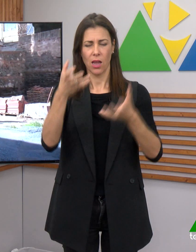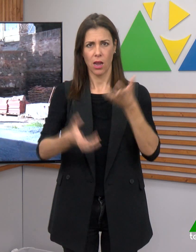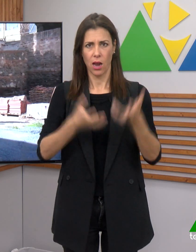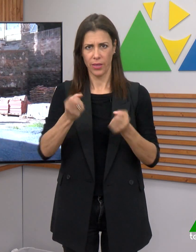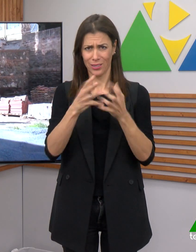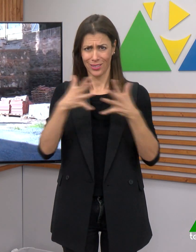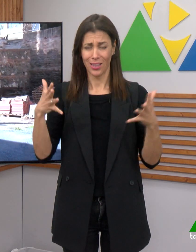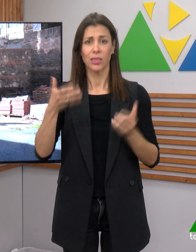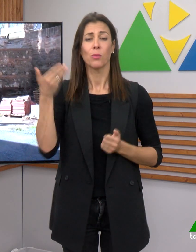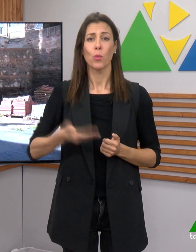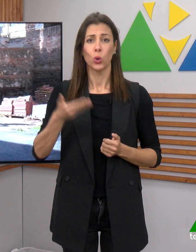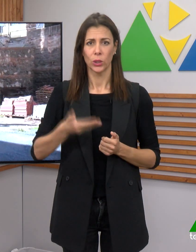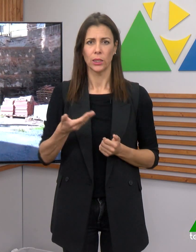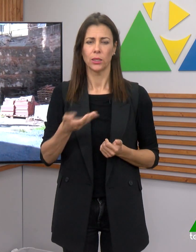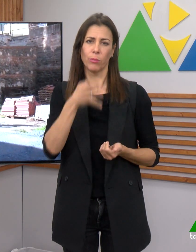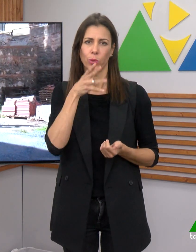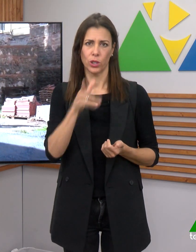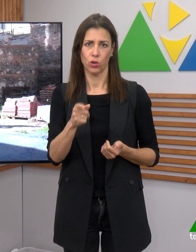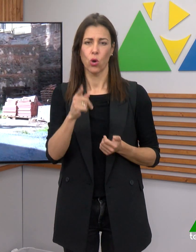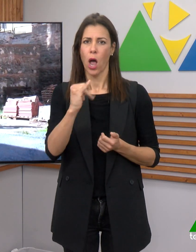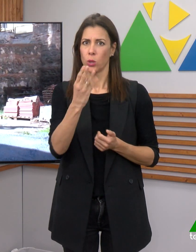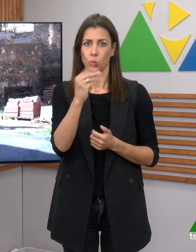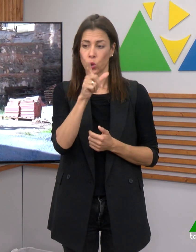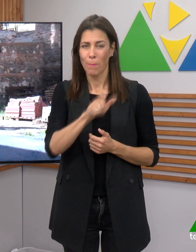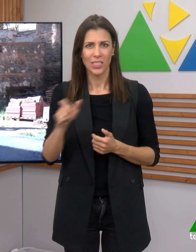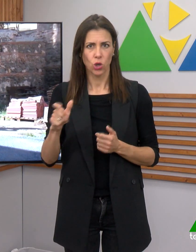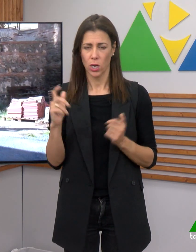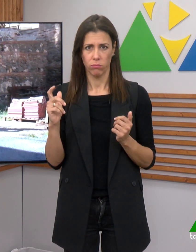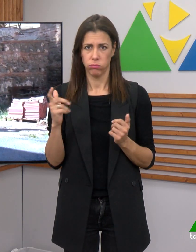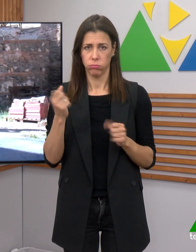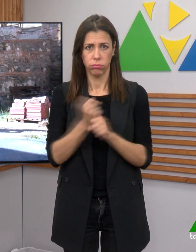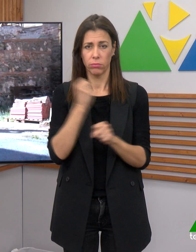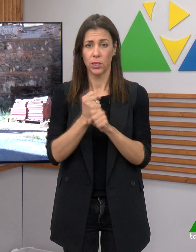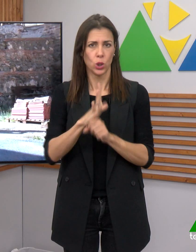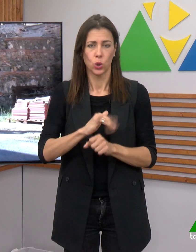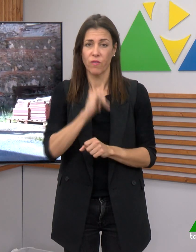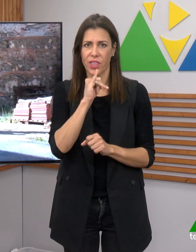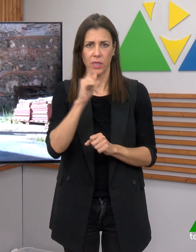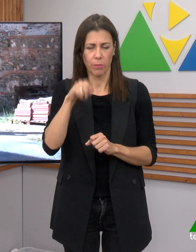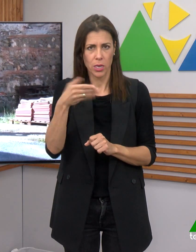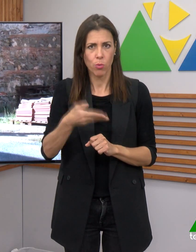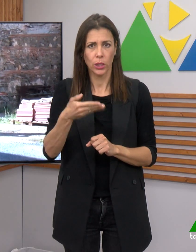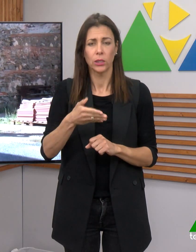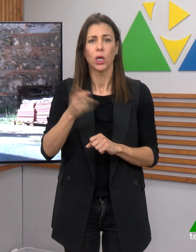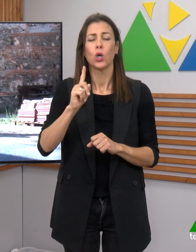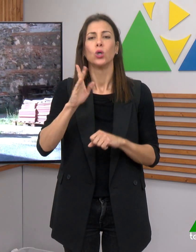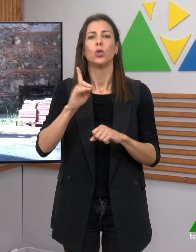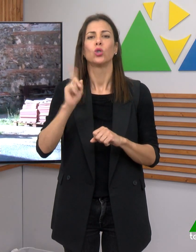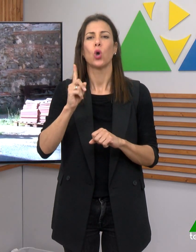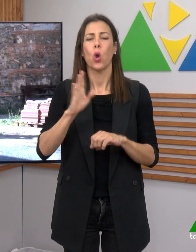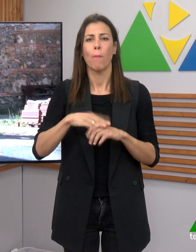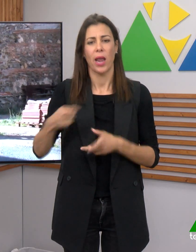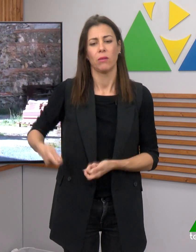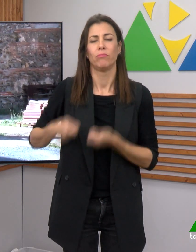importantes. Debió tener una cantidad de personal suficiente o importante, no solo para palear el